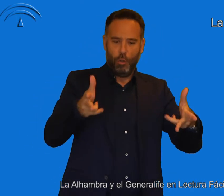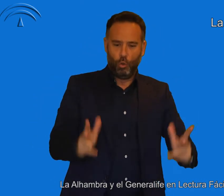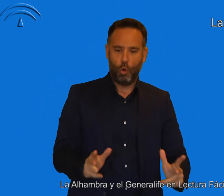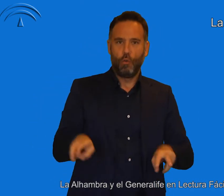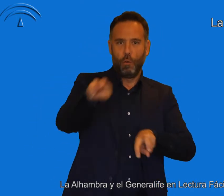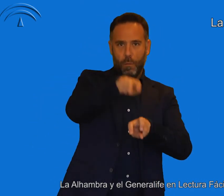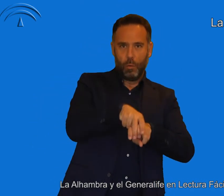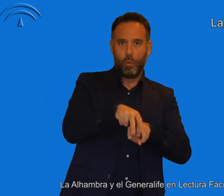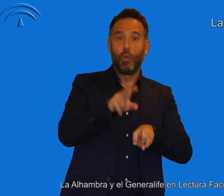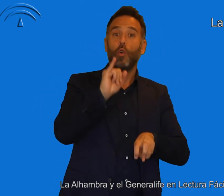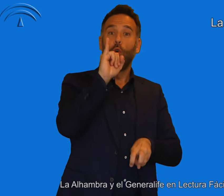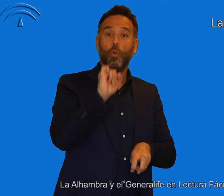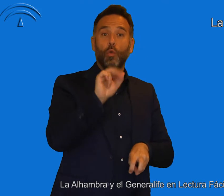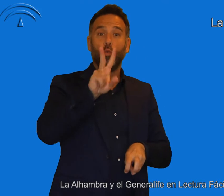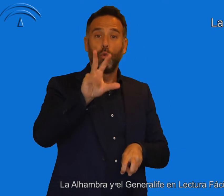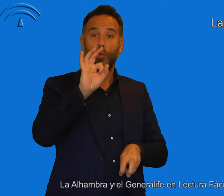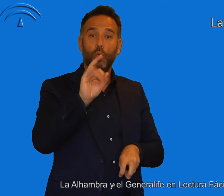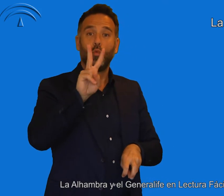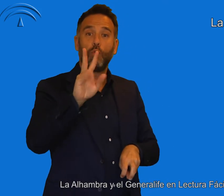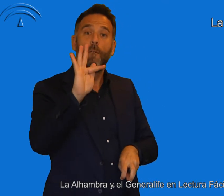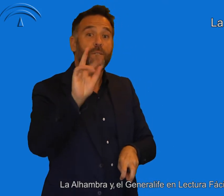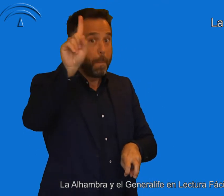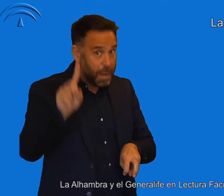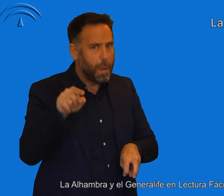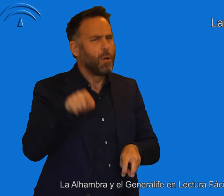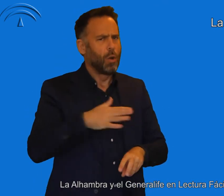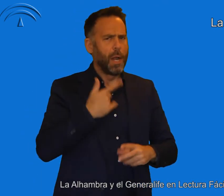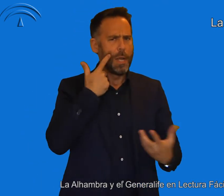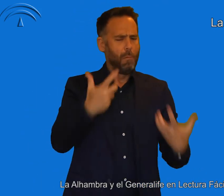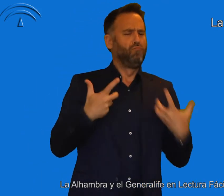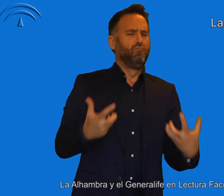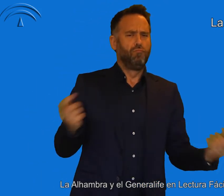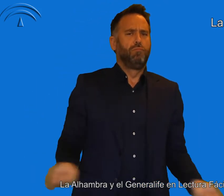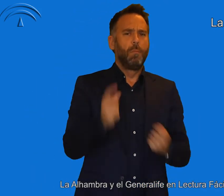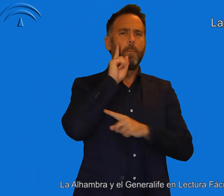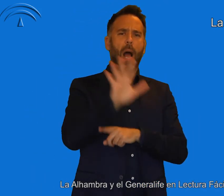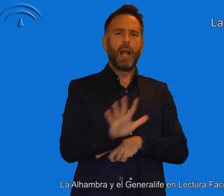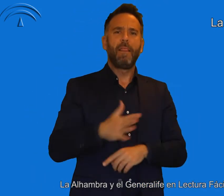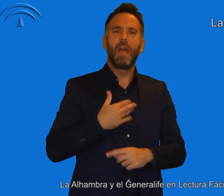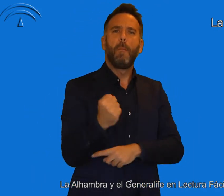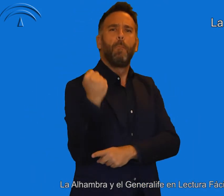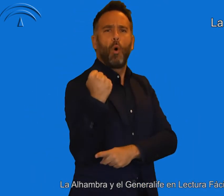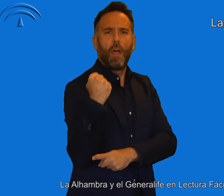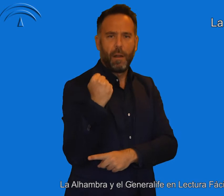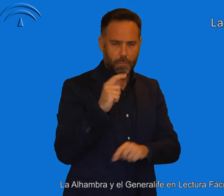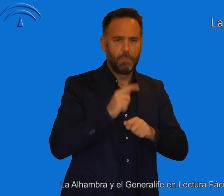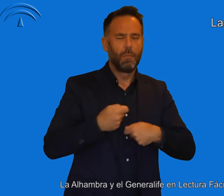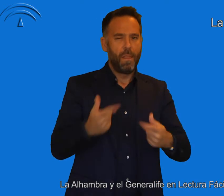Dentro está el Salón del Trono. El sultán Yusuf I quería impresionar y mostrar su poder.